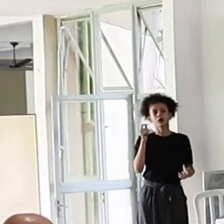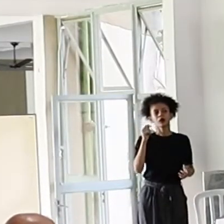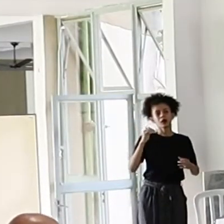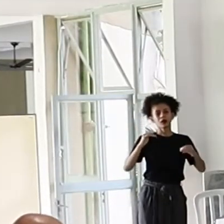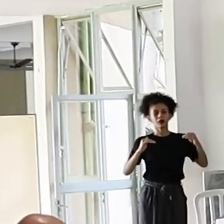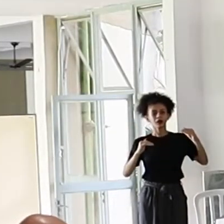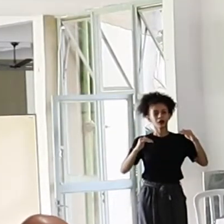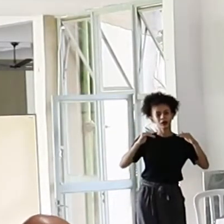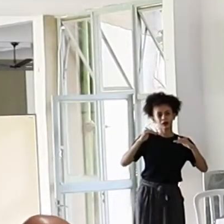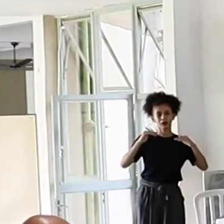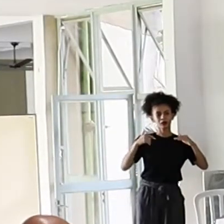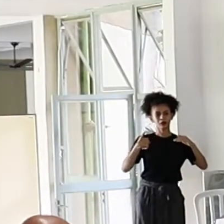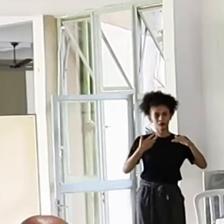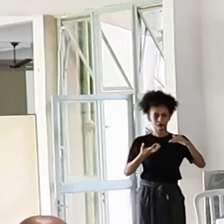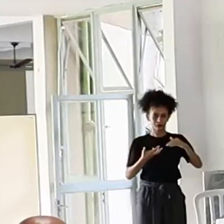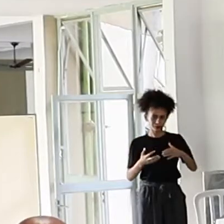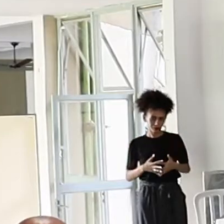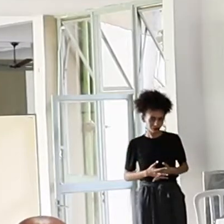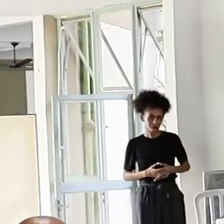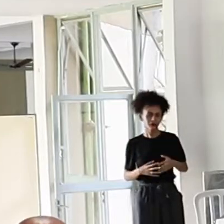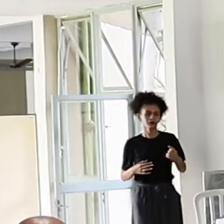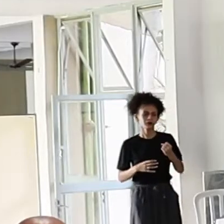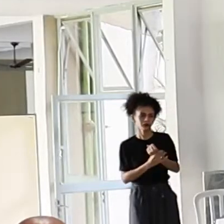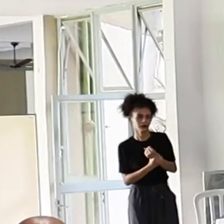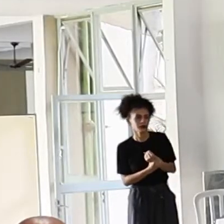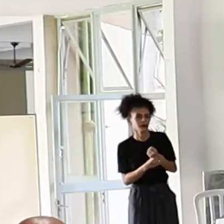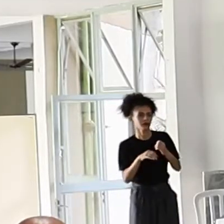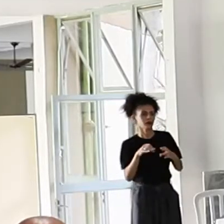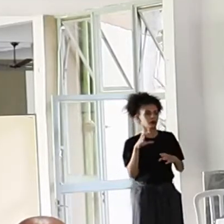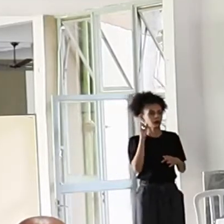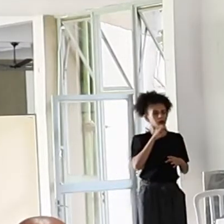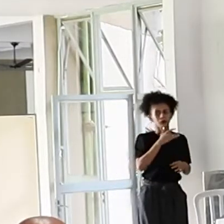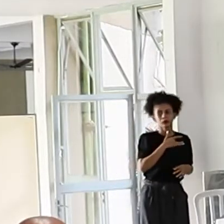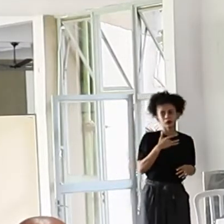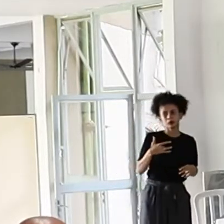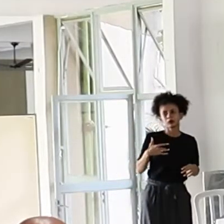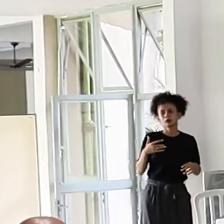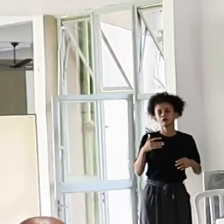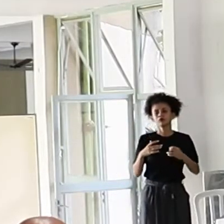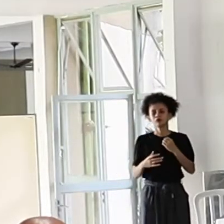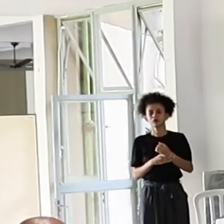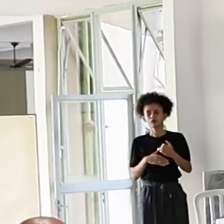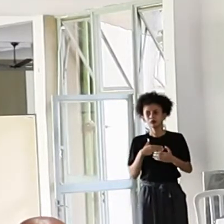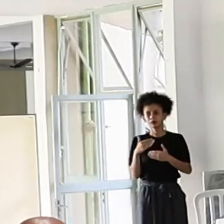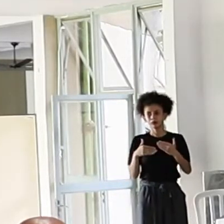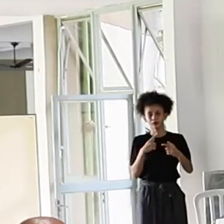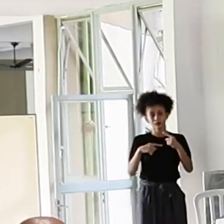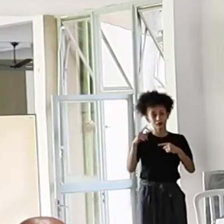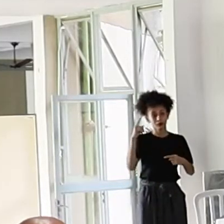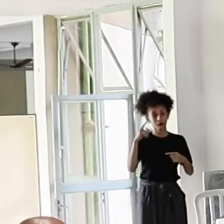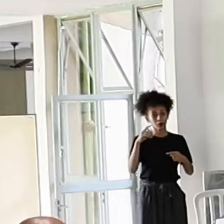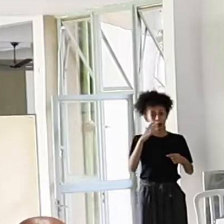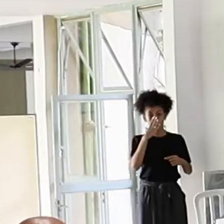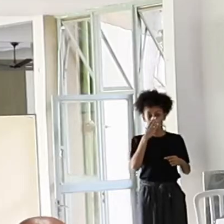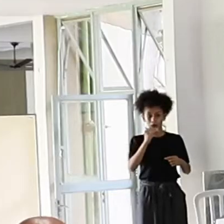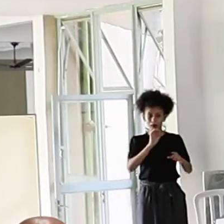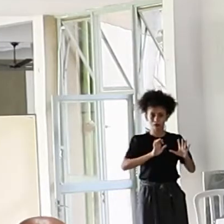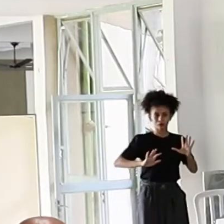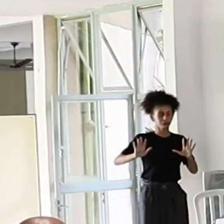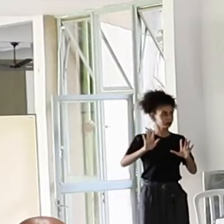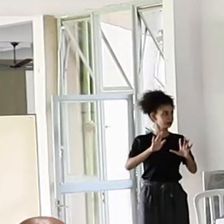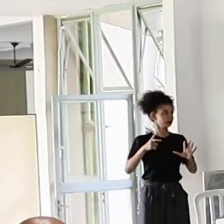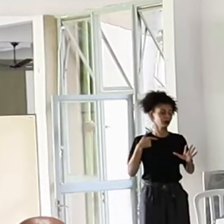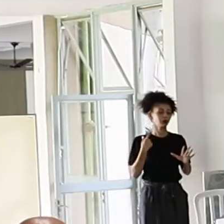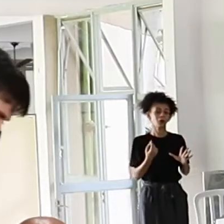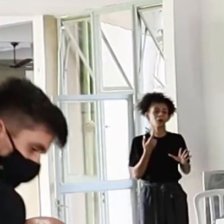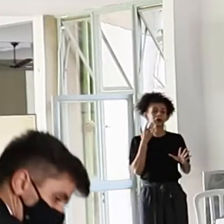o equilíbrio que a gente quer alcançar né de segurança de Educação de saúde sustentabilidade o Guará e plural para